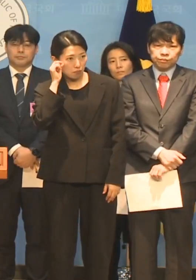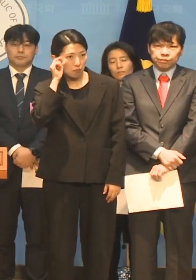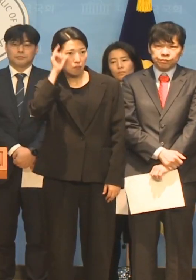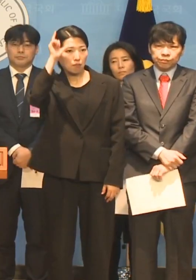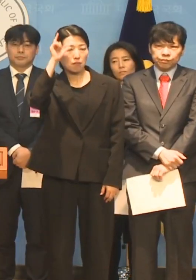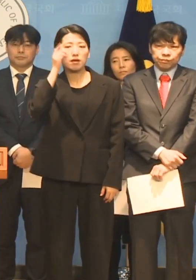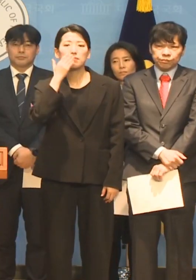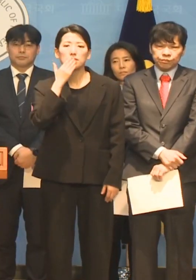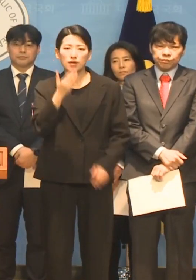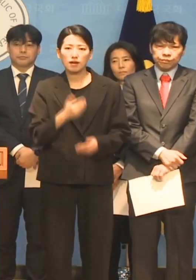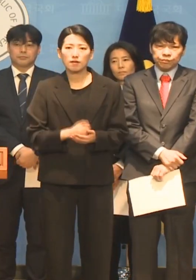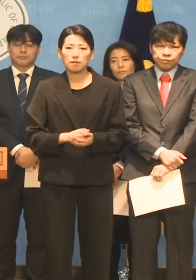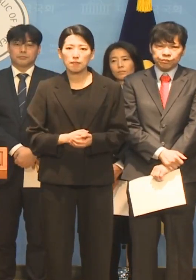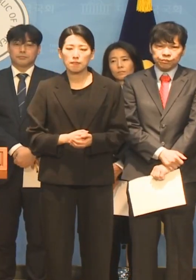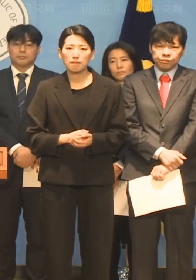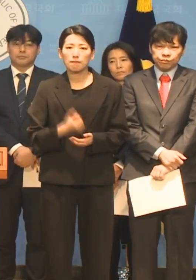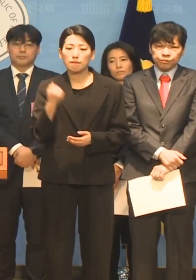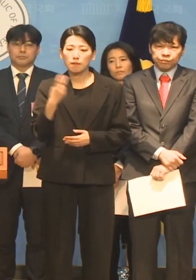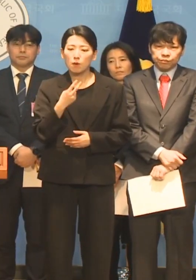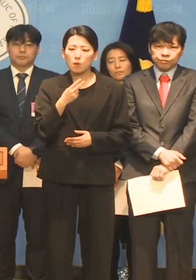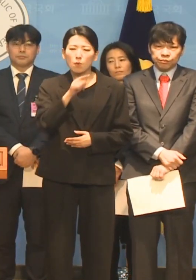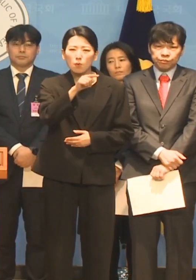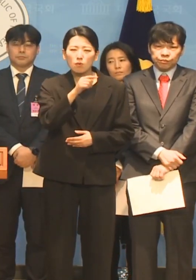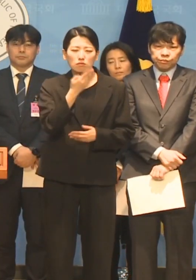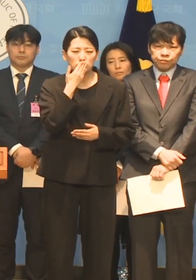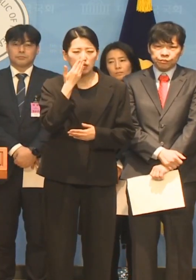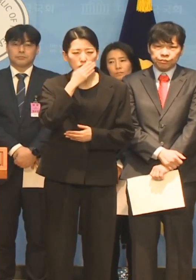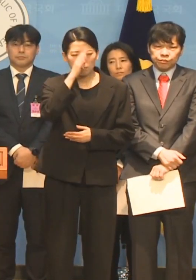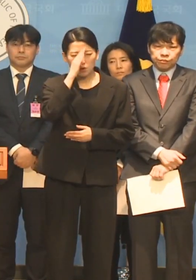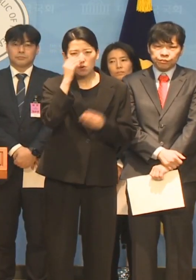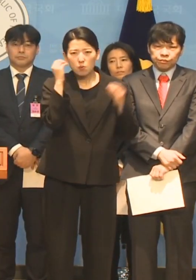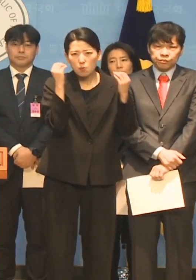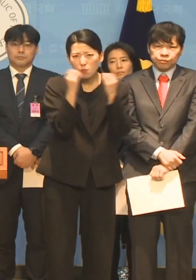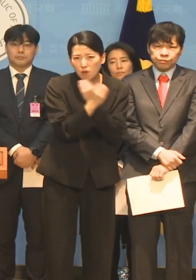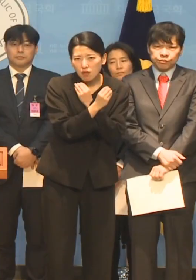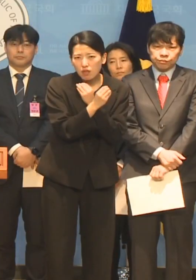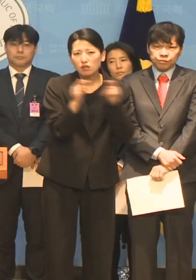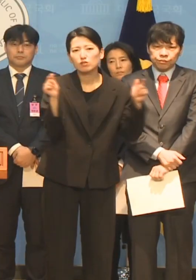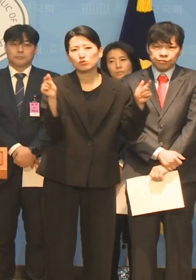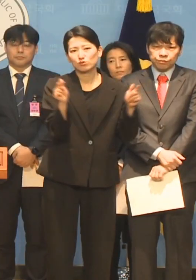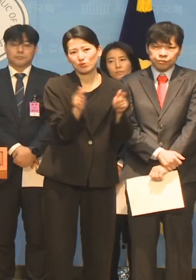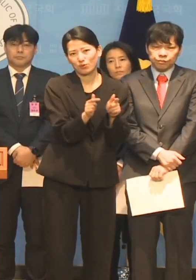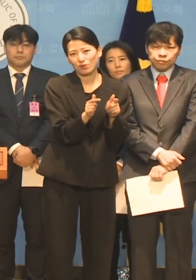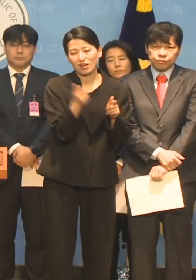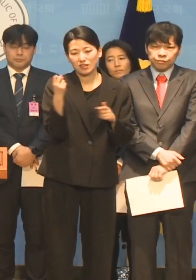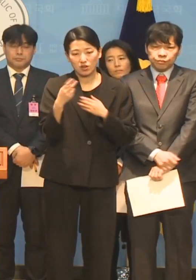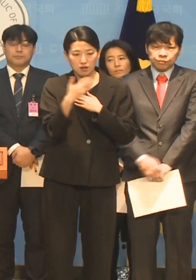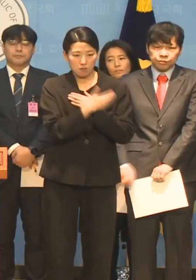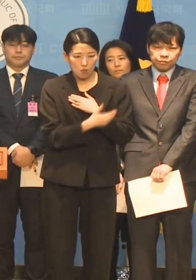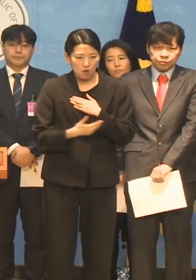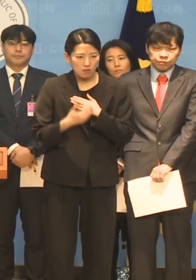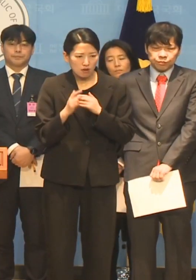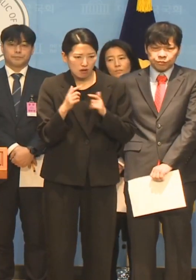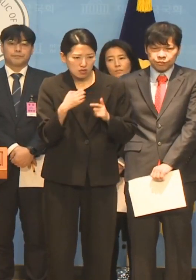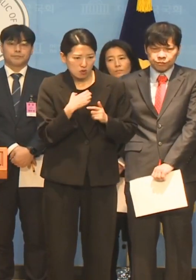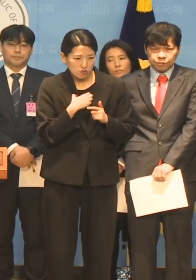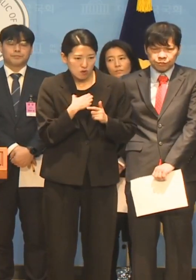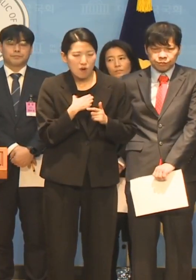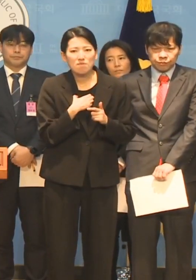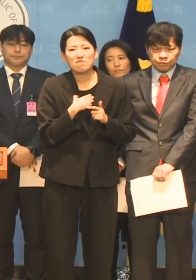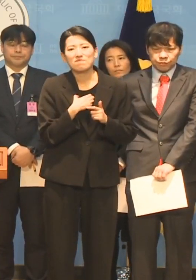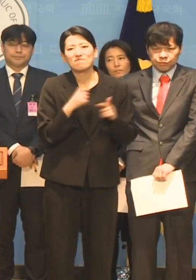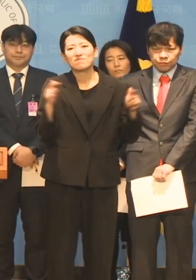대중의 질병에 대한 오해에서 비롯된 사회적 장애 요인과 신체적 위험으로부터 환자들을 지켜줄